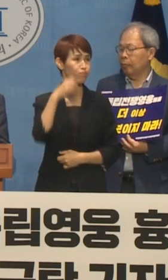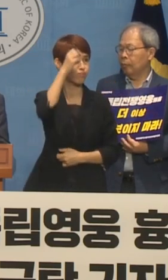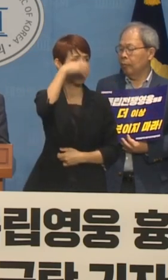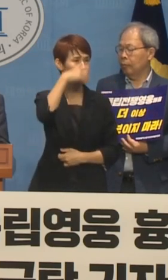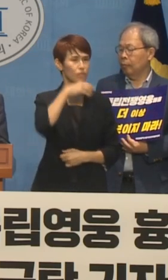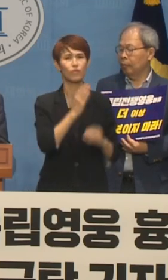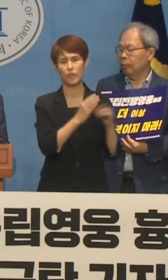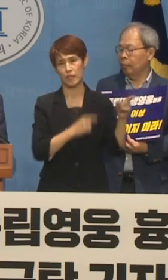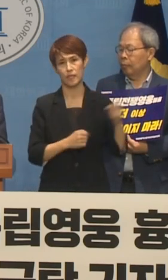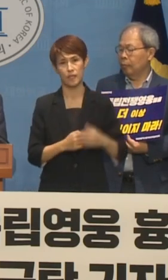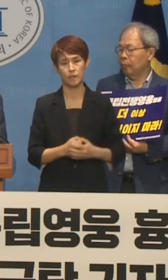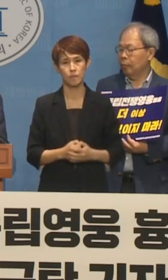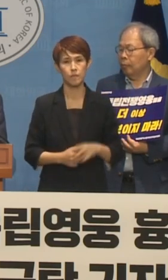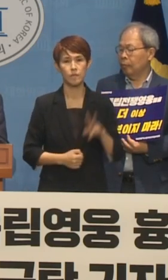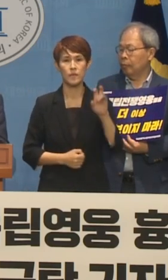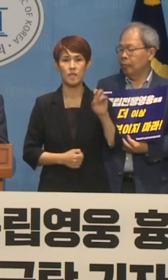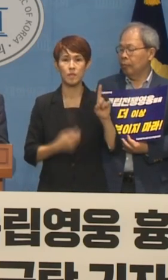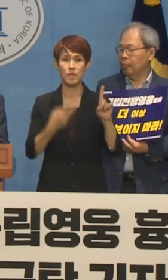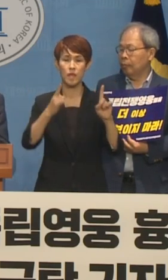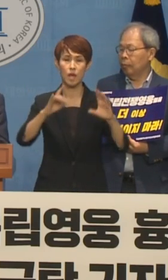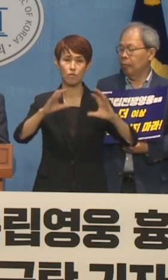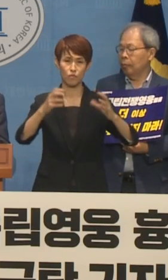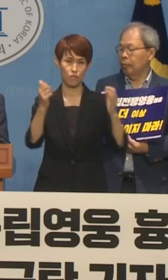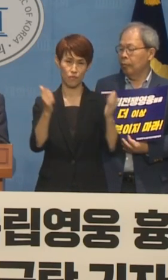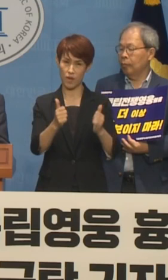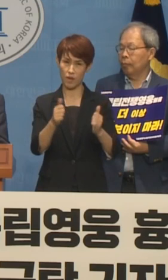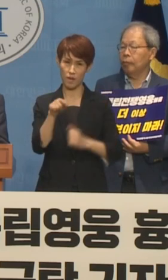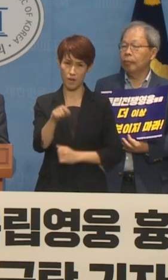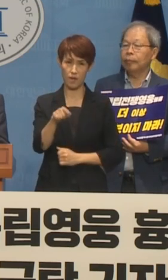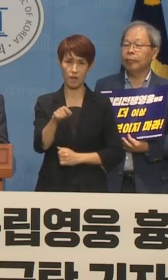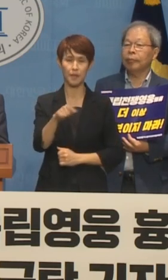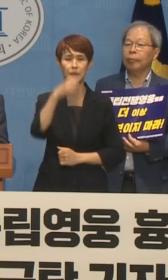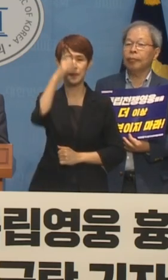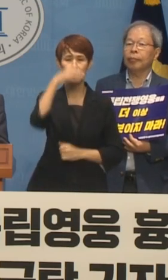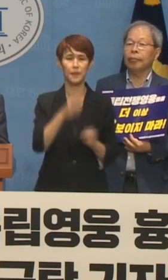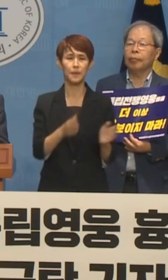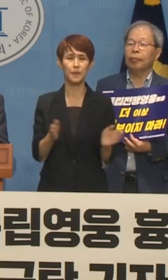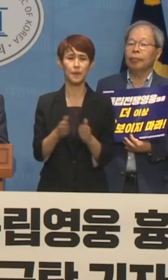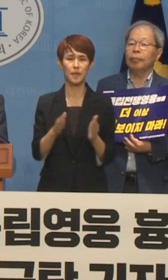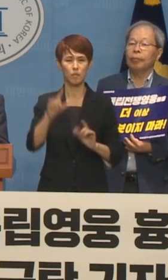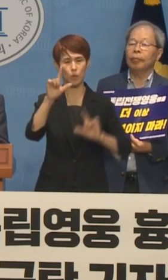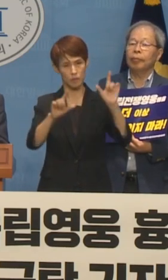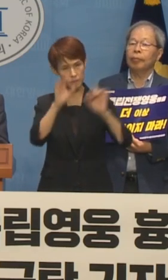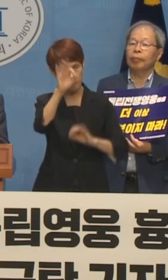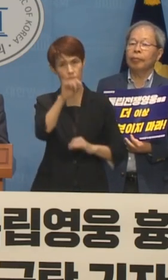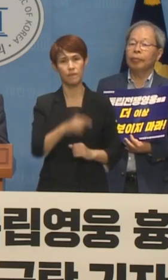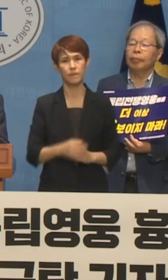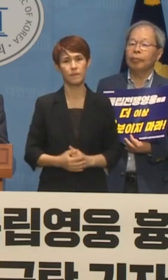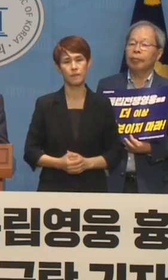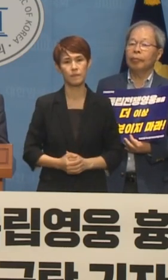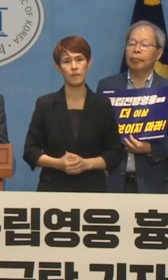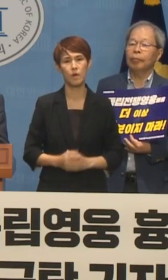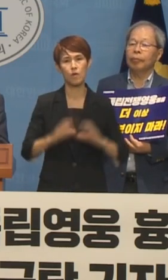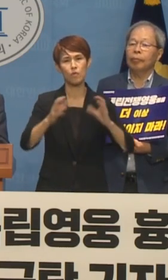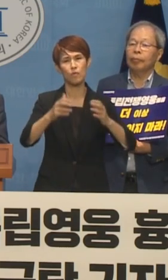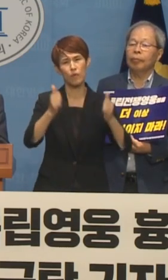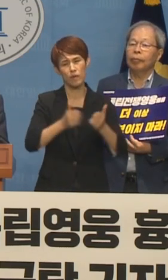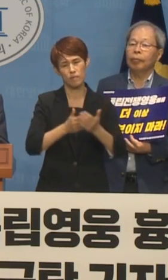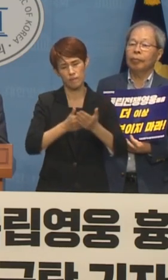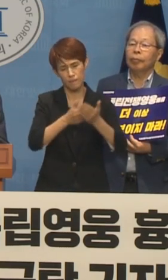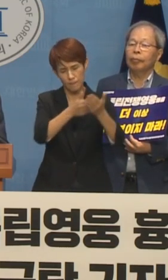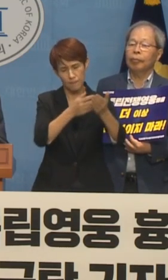있습니다. 21대 국회조차 적당히 넘기려고 하고 있습니다. 국회에